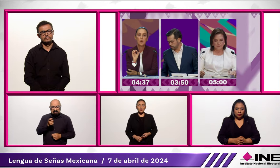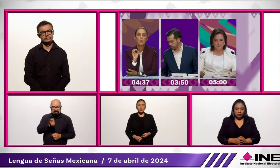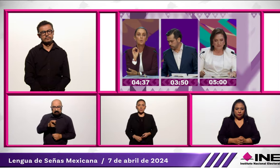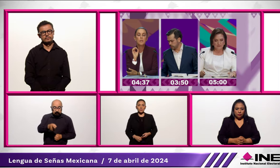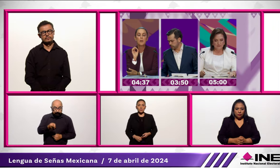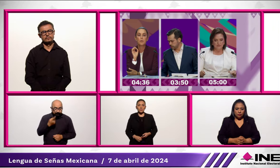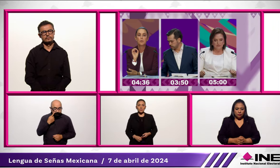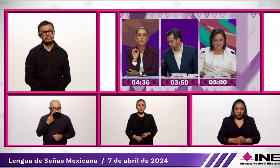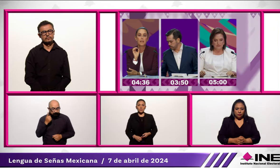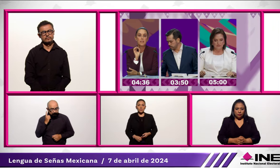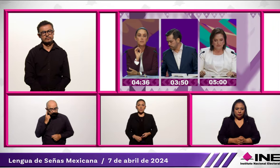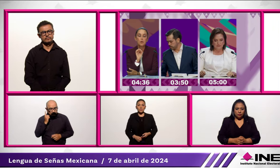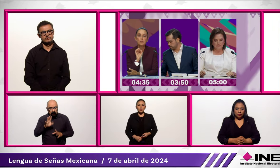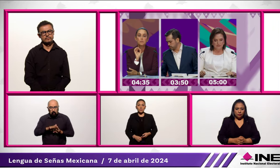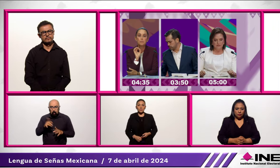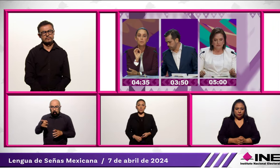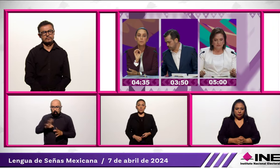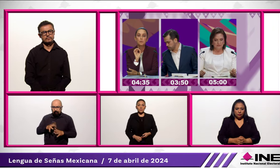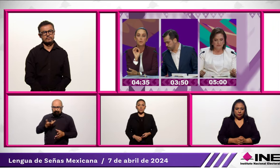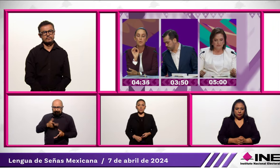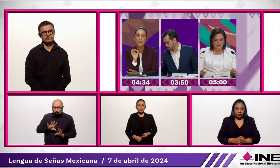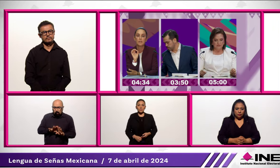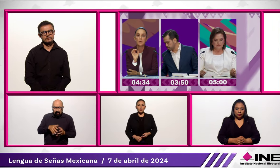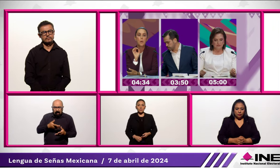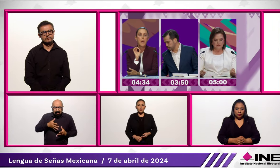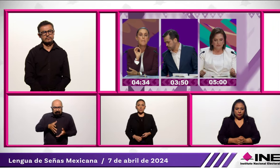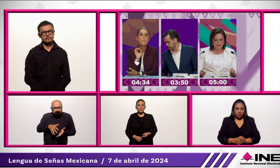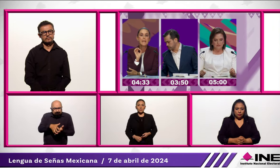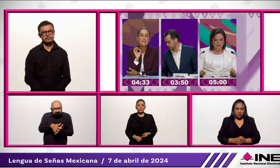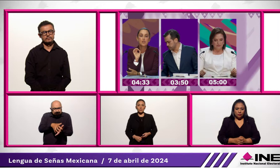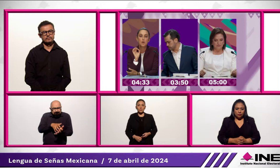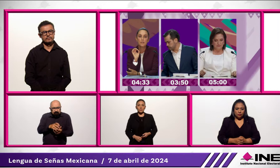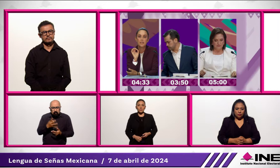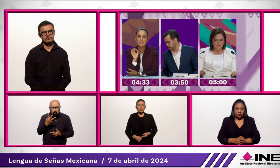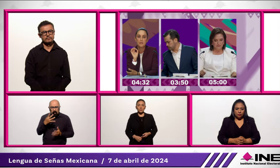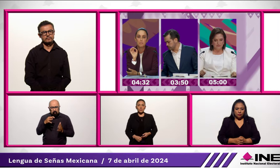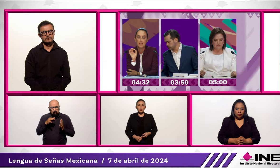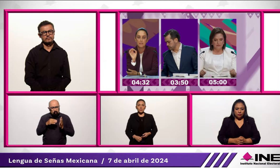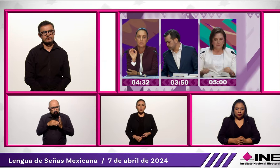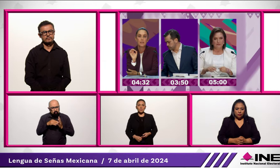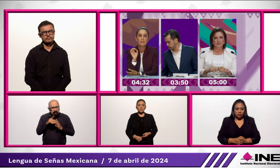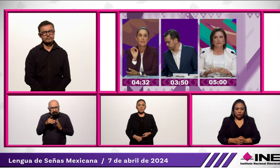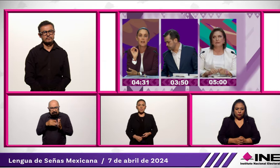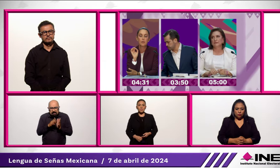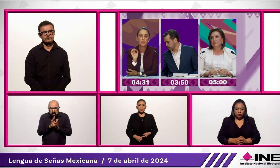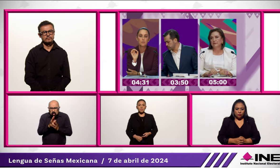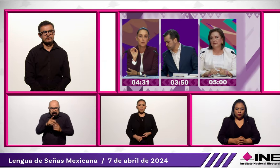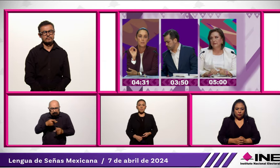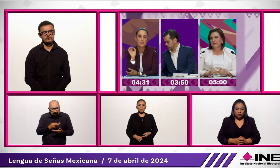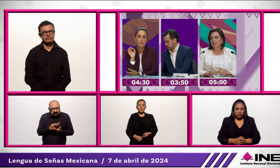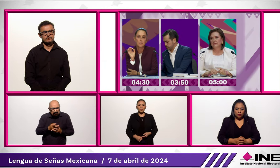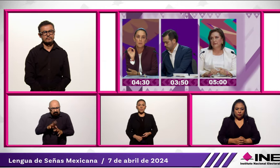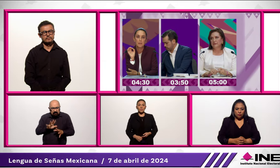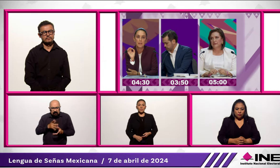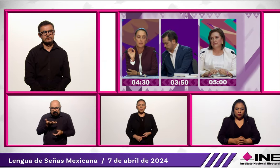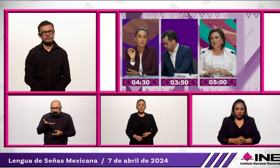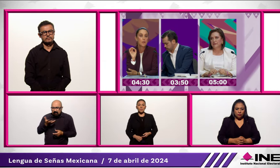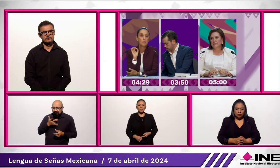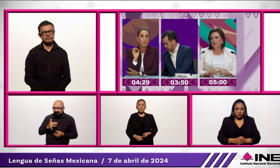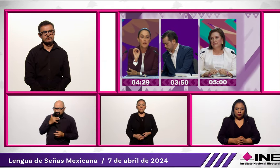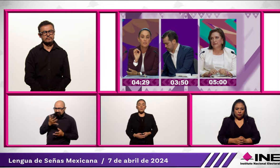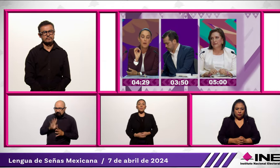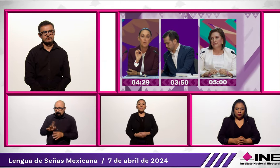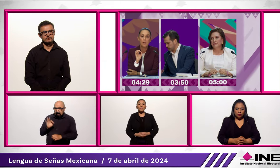esto, un ahorro de 2.4 billones de pesos de la corrupción y de los